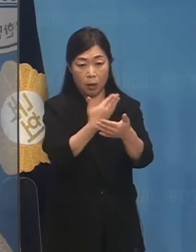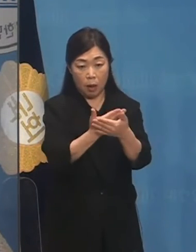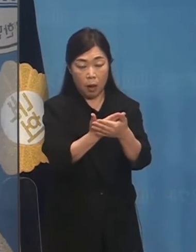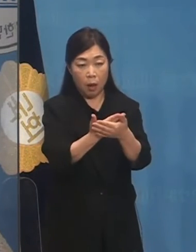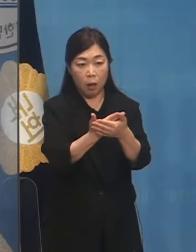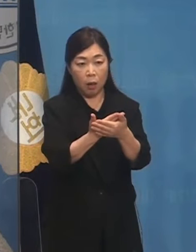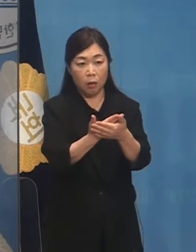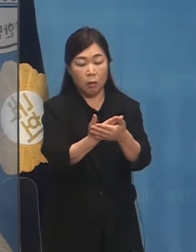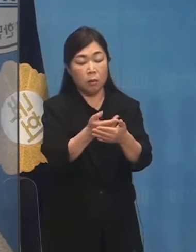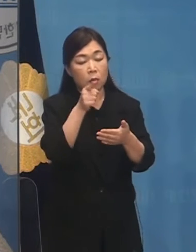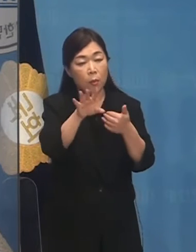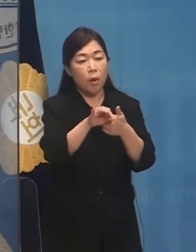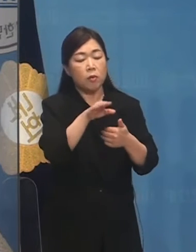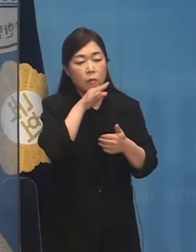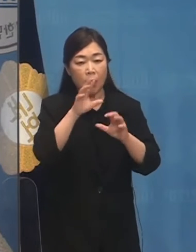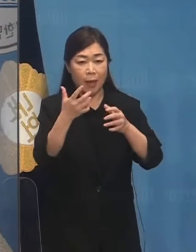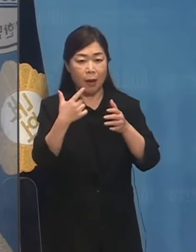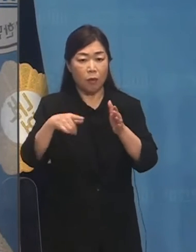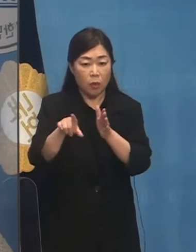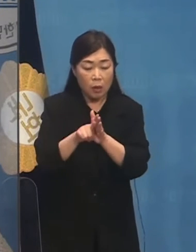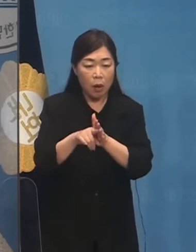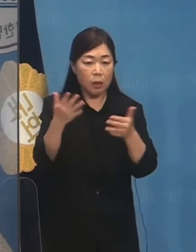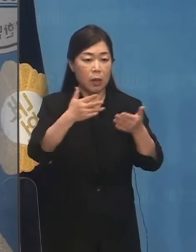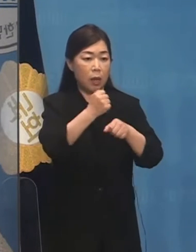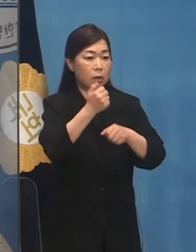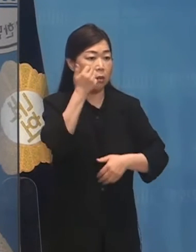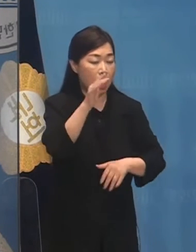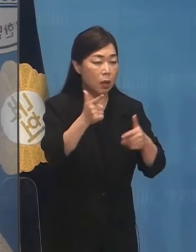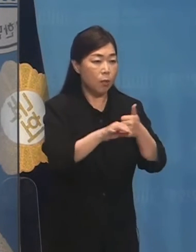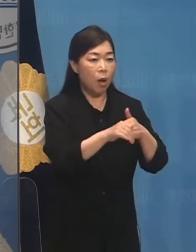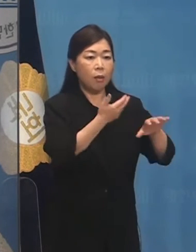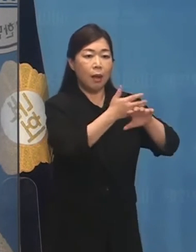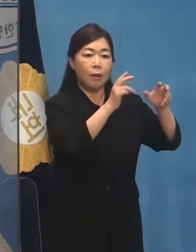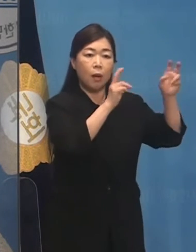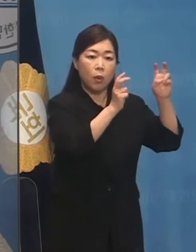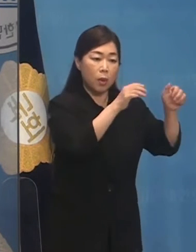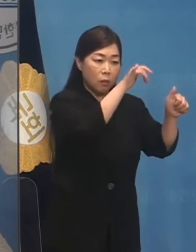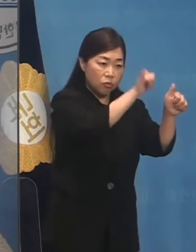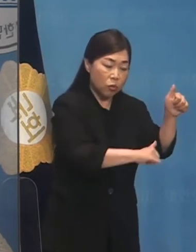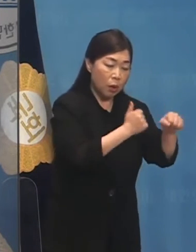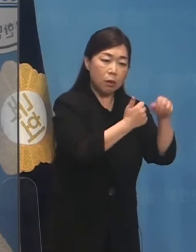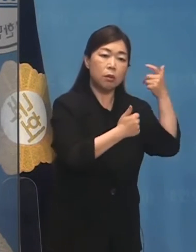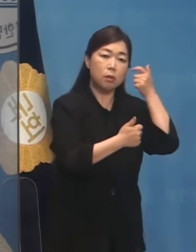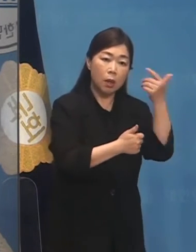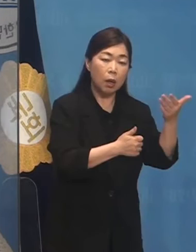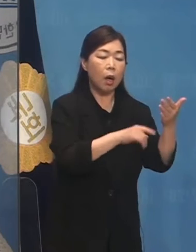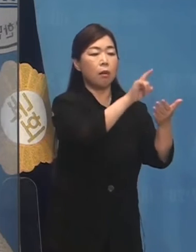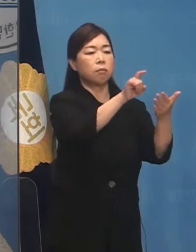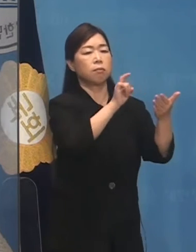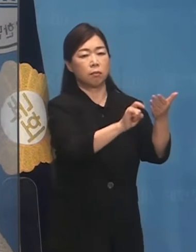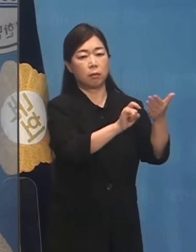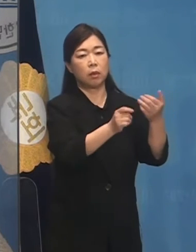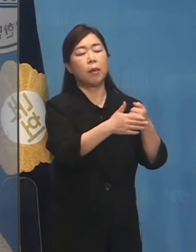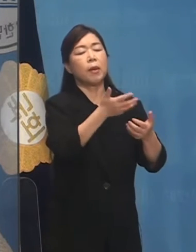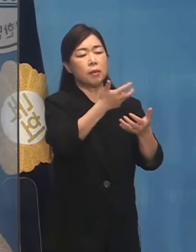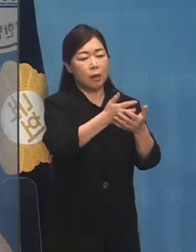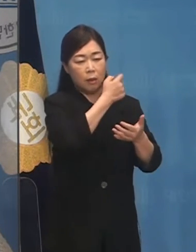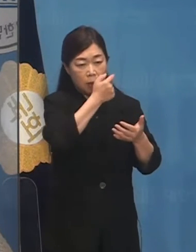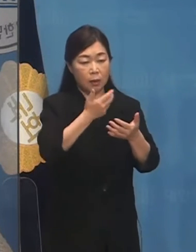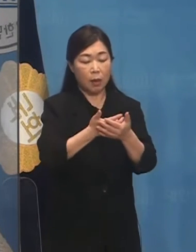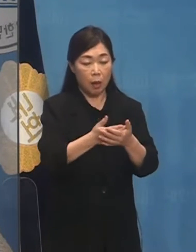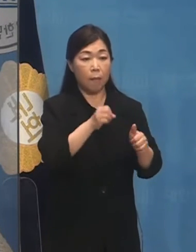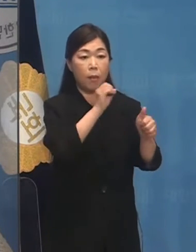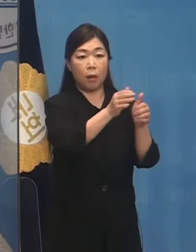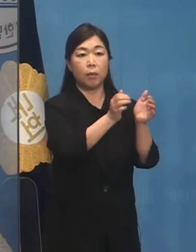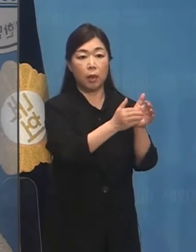위해서 일을 하셨는지 아니면 로스타를 옹호하기 위해서 했는지 이걸 알아야 되지 않겠습니까? 이런 자료를 달라고 하는 것입니다.